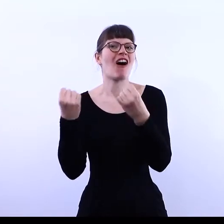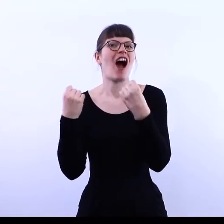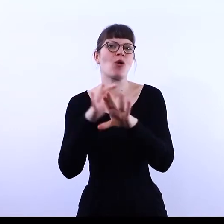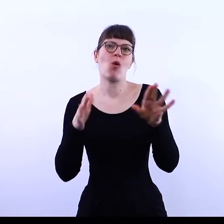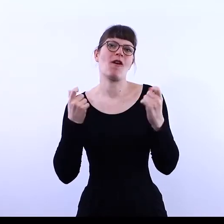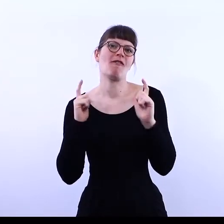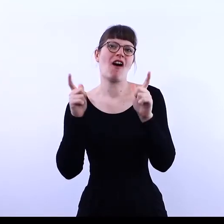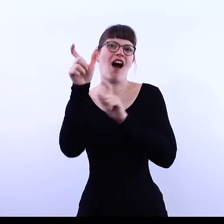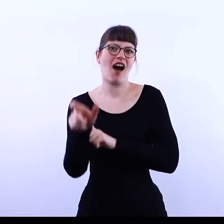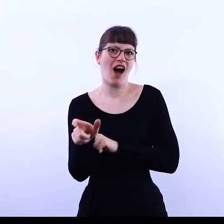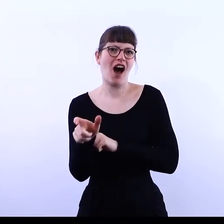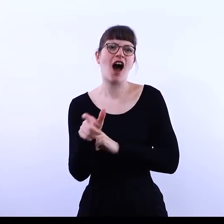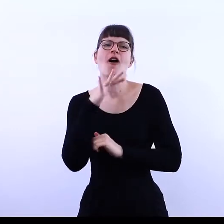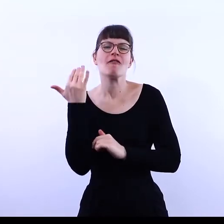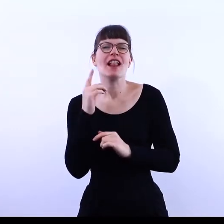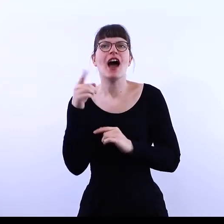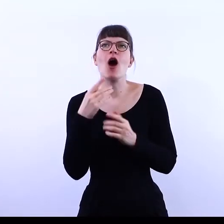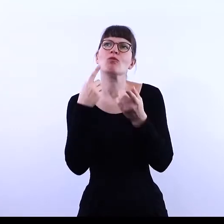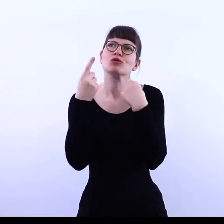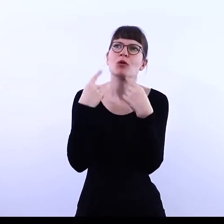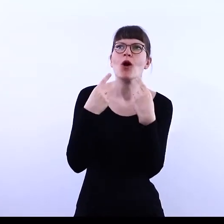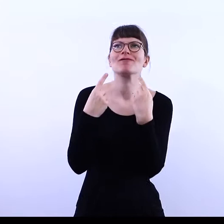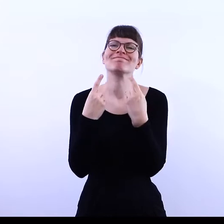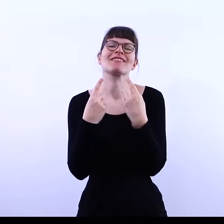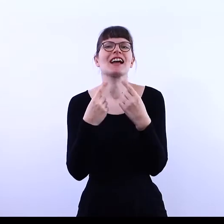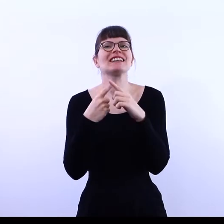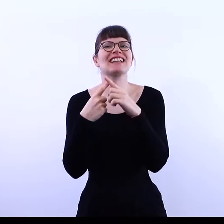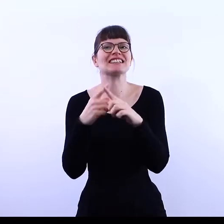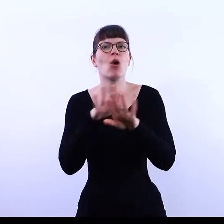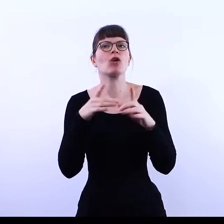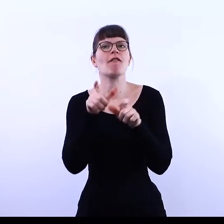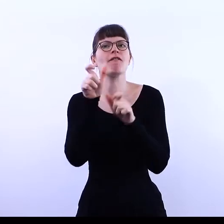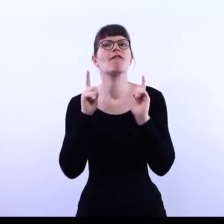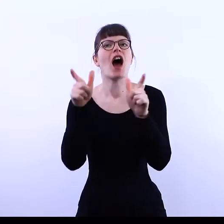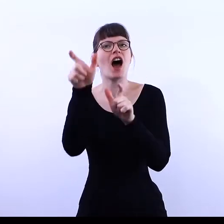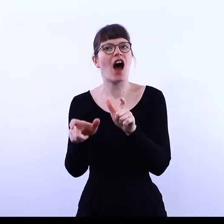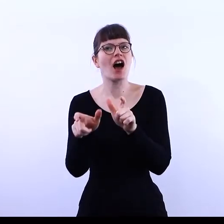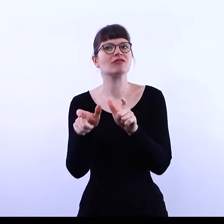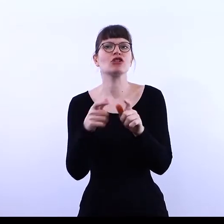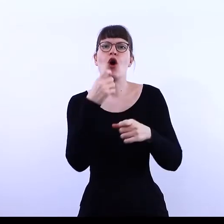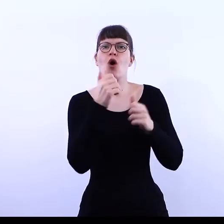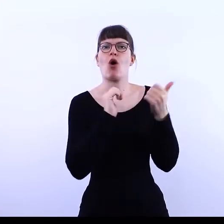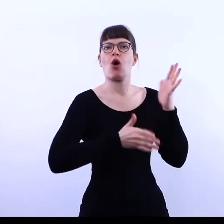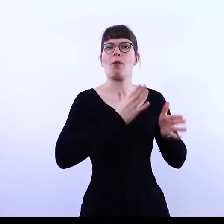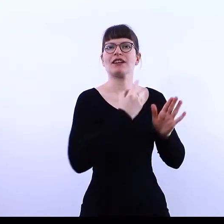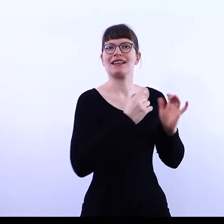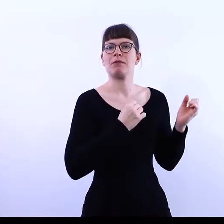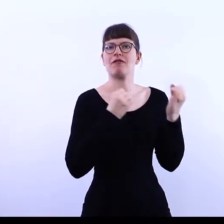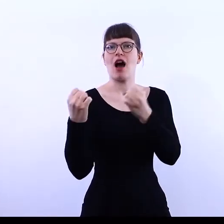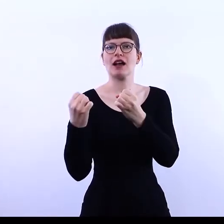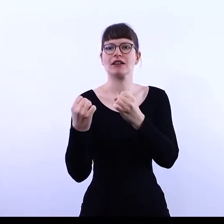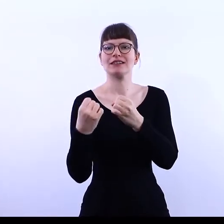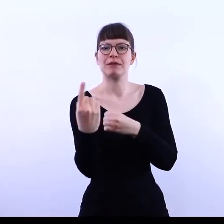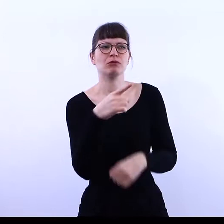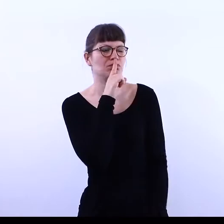selbstfahrende Robotaxis. Und dann war es eine Zeit lang still und er hat überlegt und hat